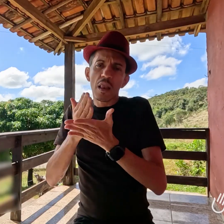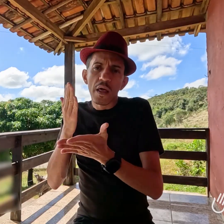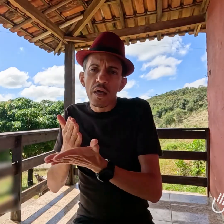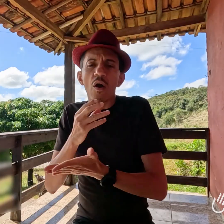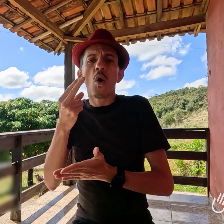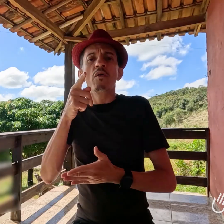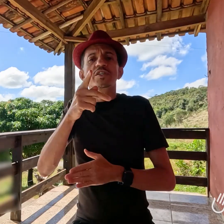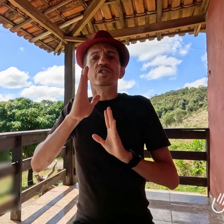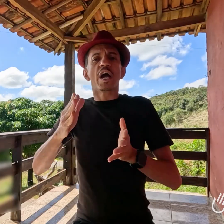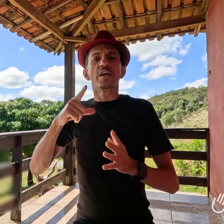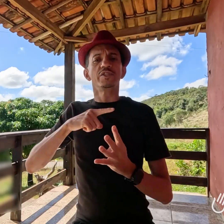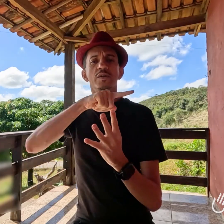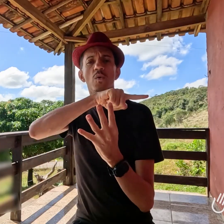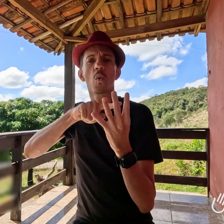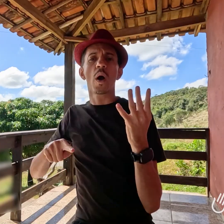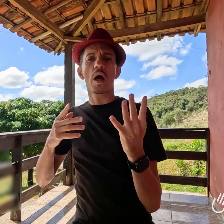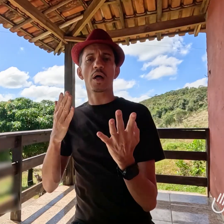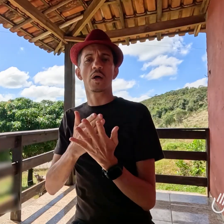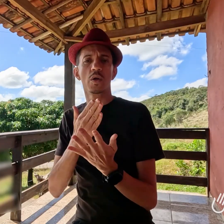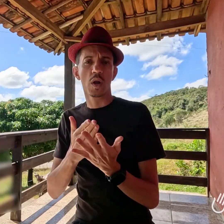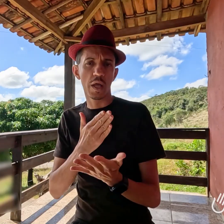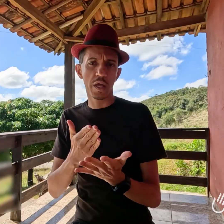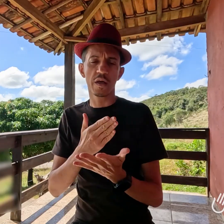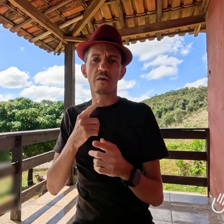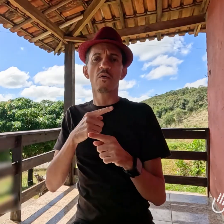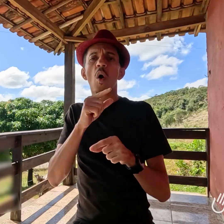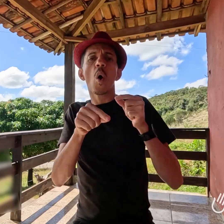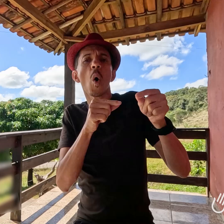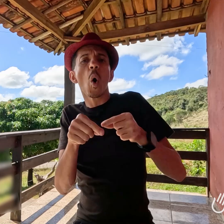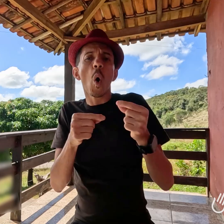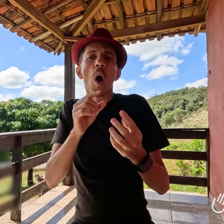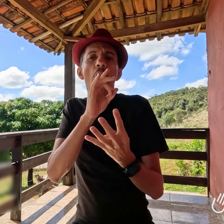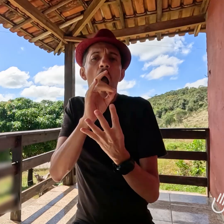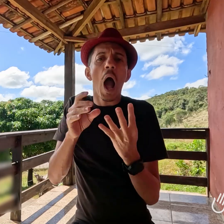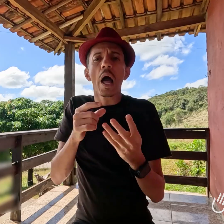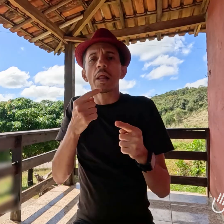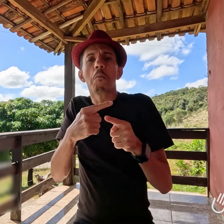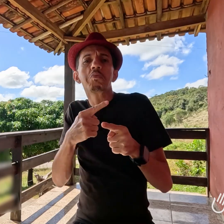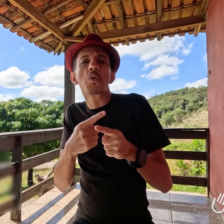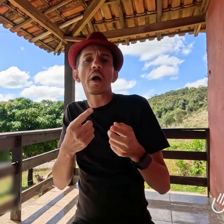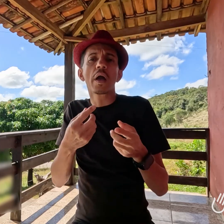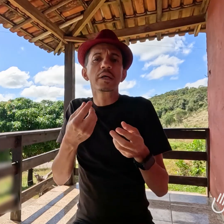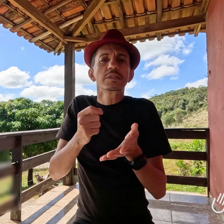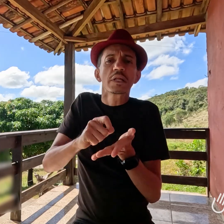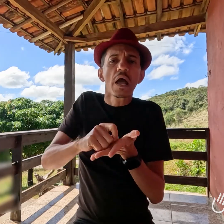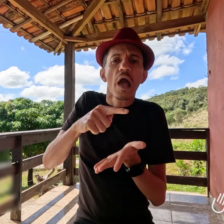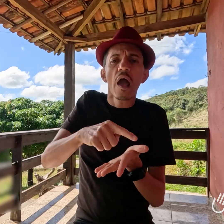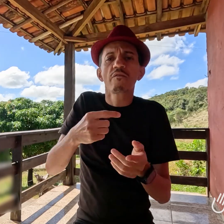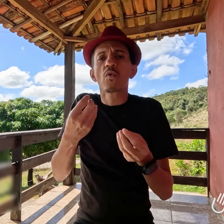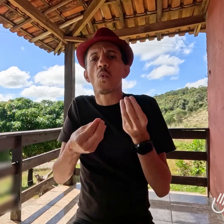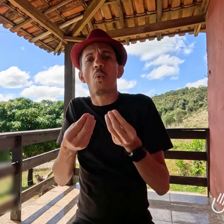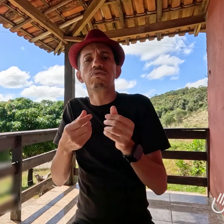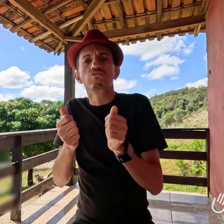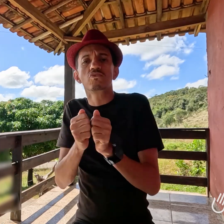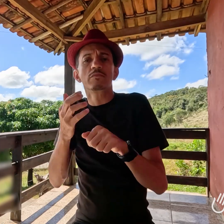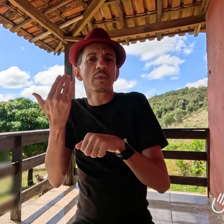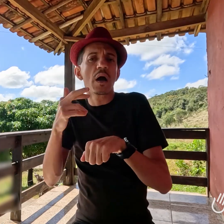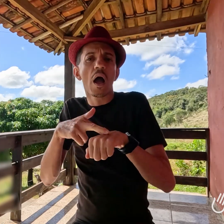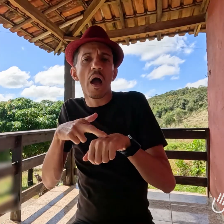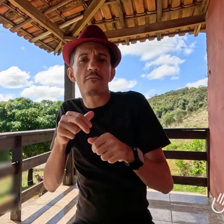de cada um destes livros. Como você sabe, alguns deles são recentes, outros livros já são bem clássicos da